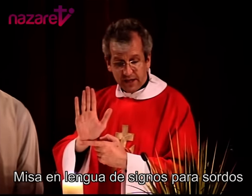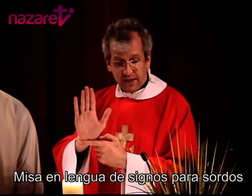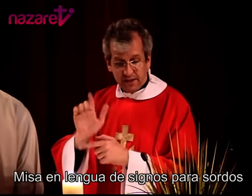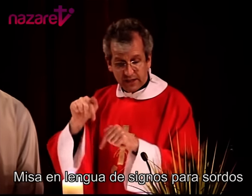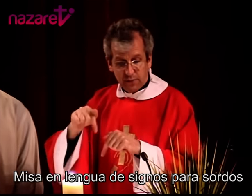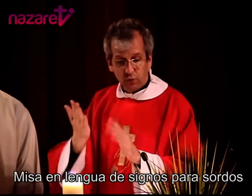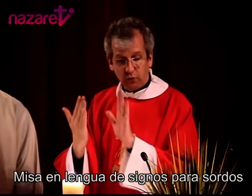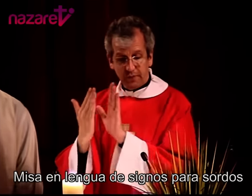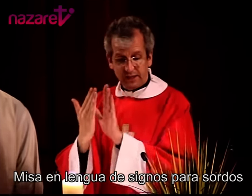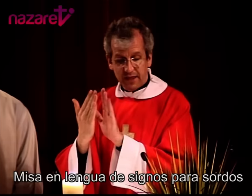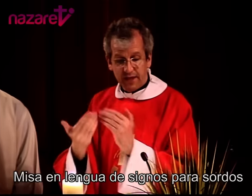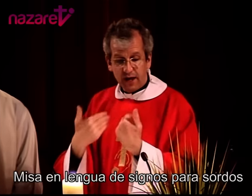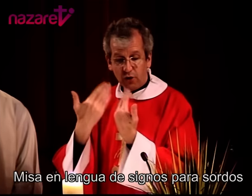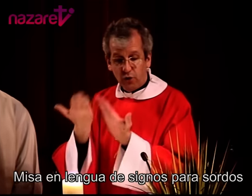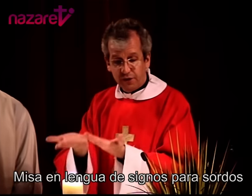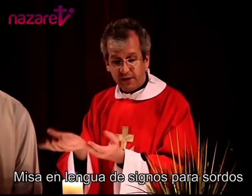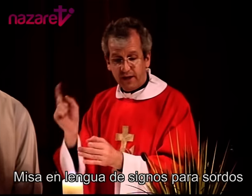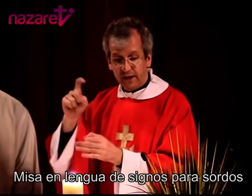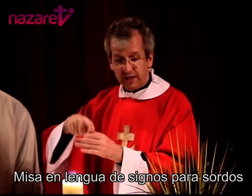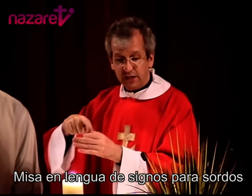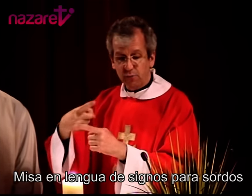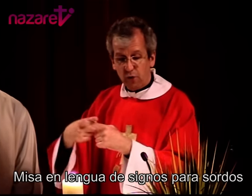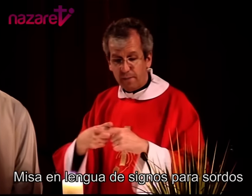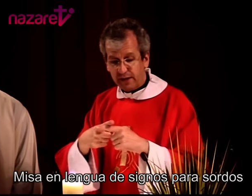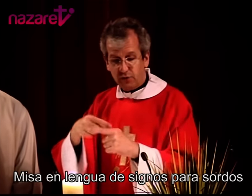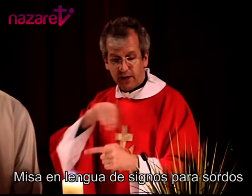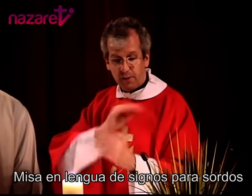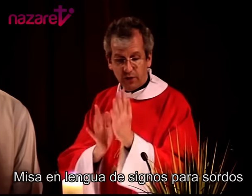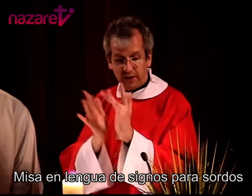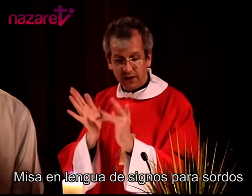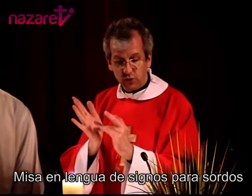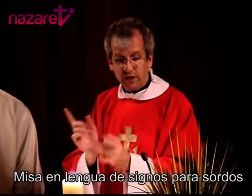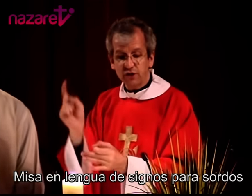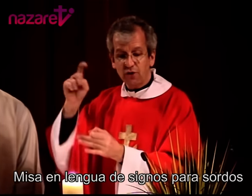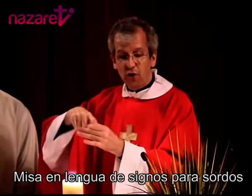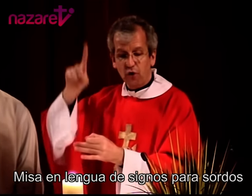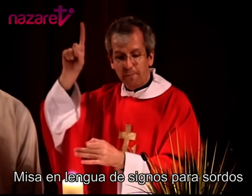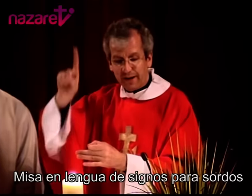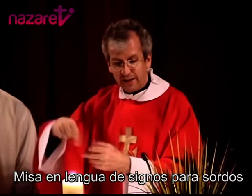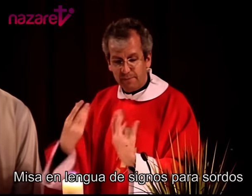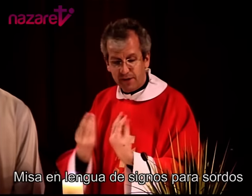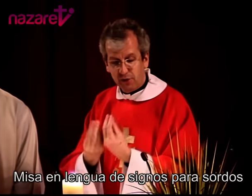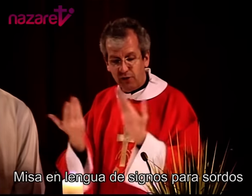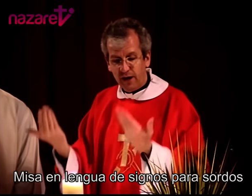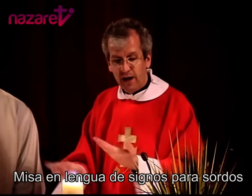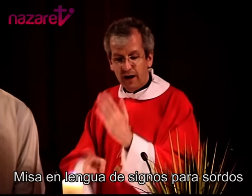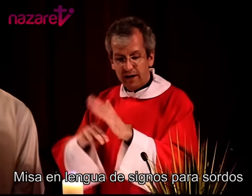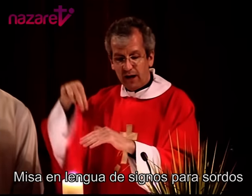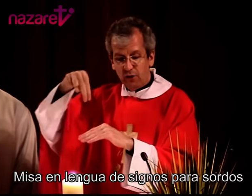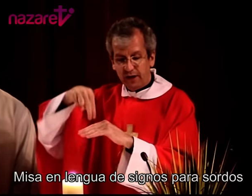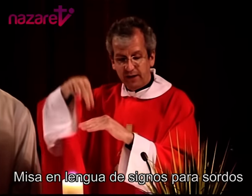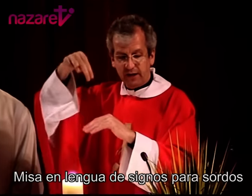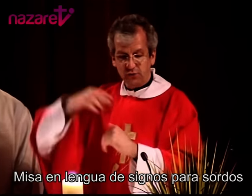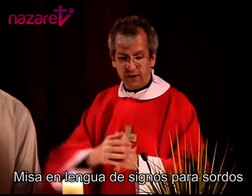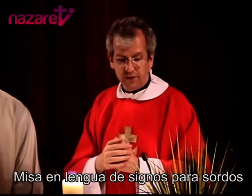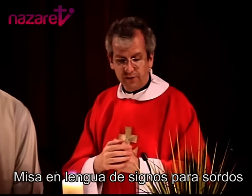tu de este mundo a tu presencia. Concédele que, así como ha compartido ya la muerte de Jesucristo, comparta también con él la